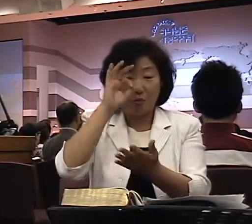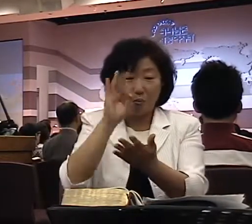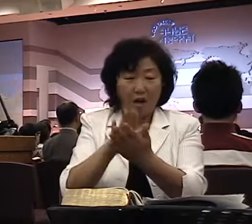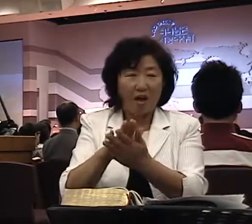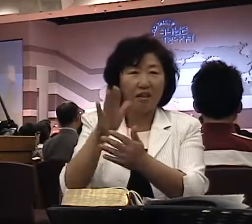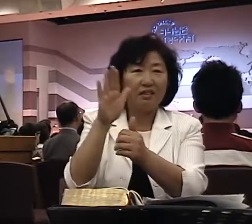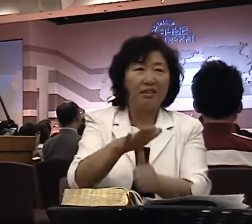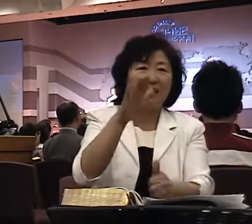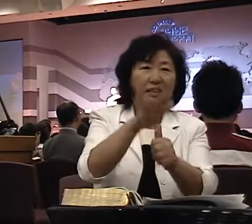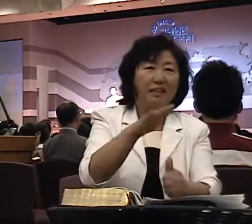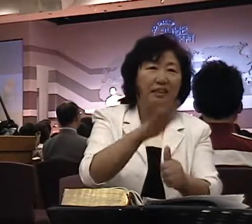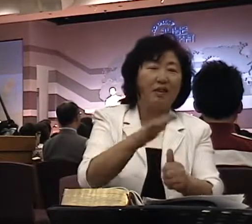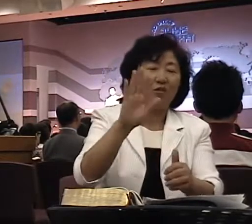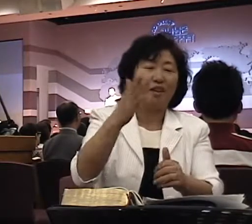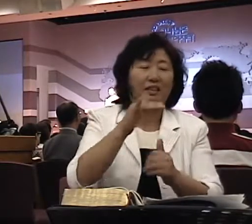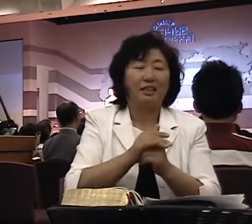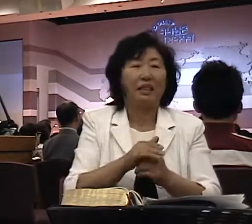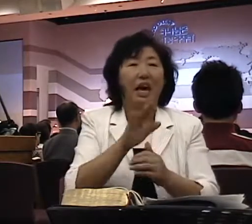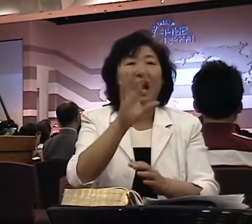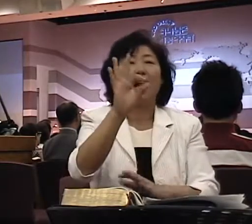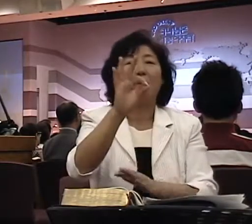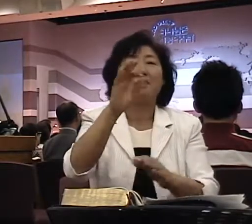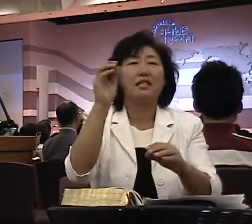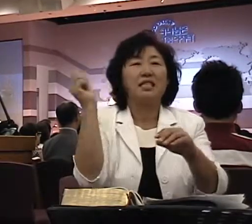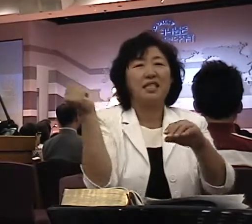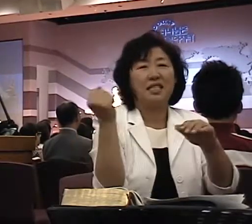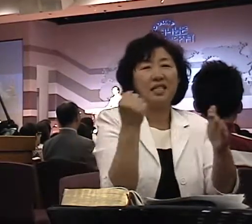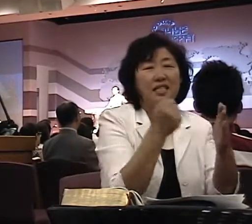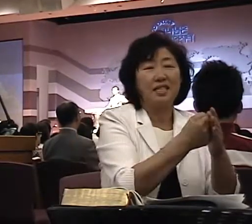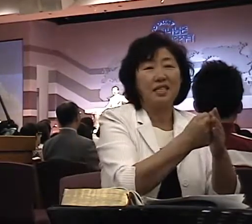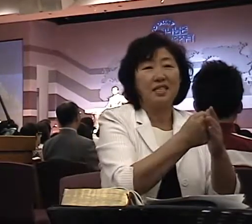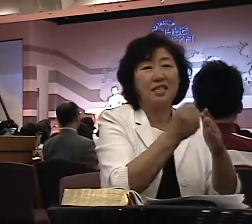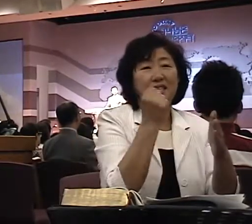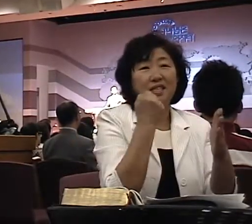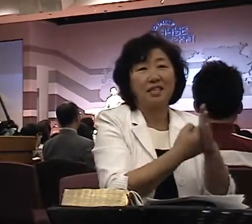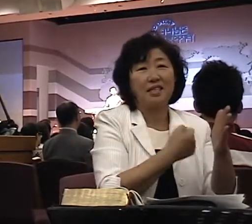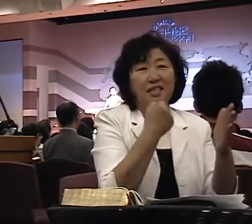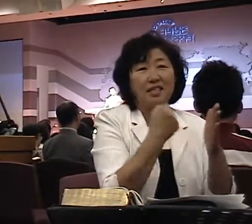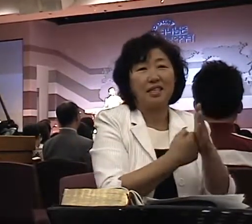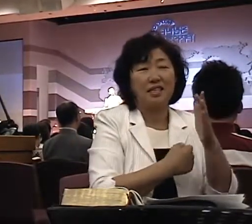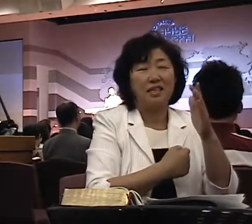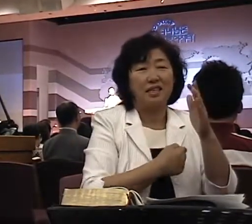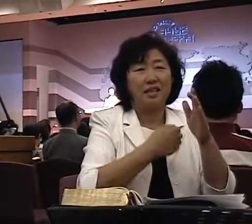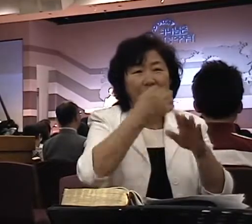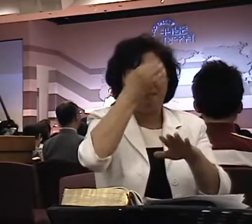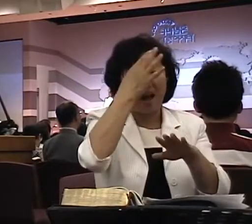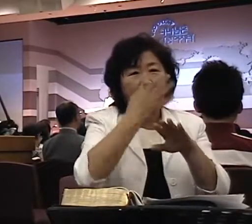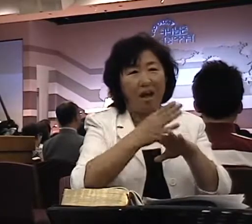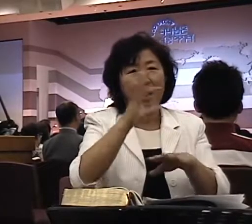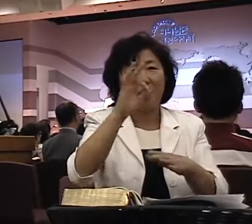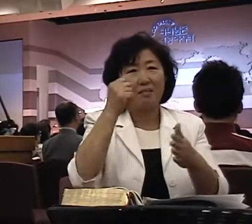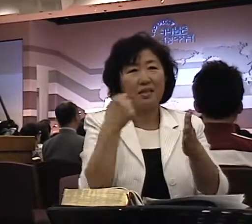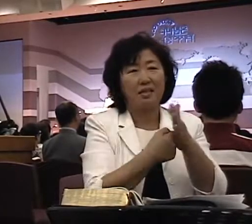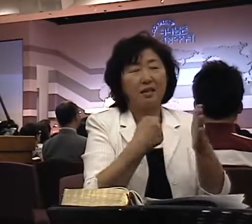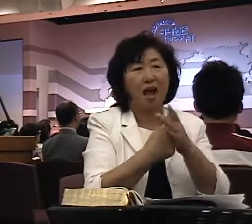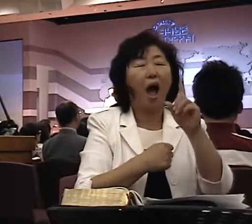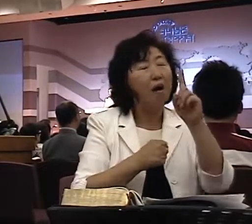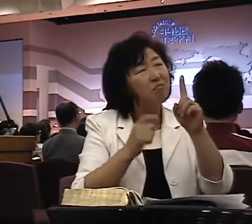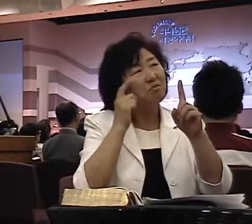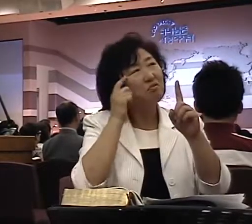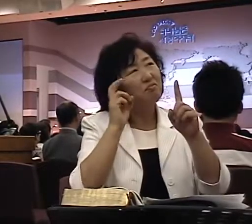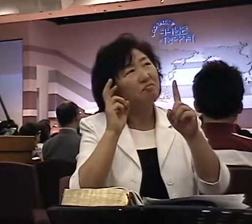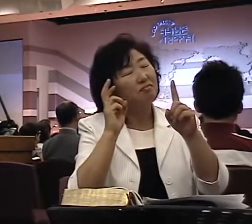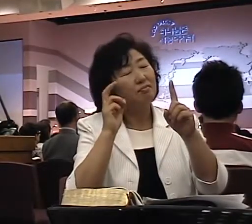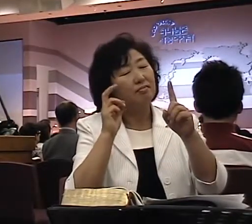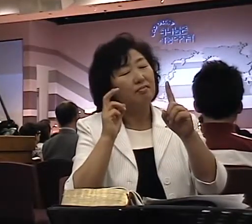말씀드렸지만 10번 찍어서 미안하니까 한 번쯤 그러한 그 모습을 우리가 쉽게 보일 수가 있는데,